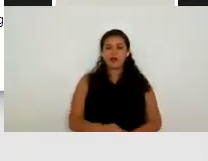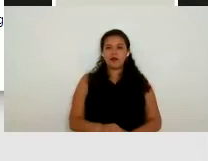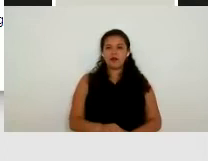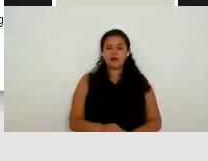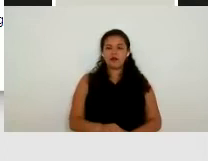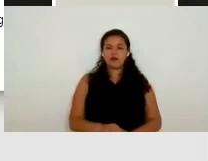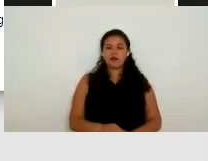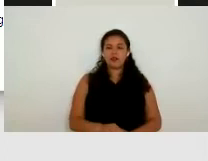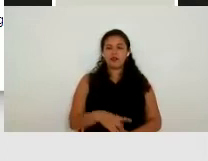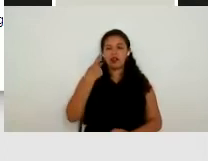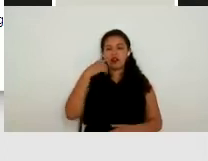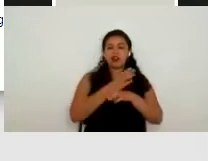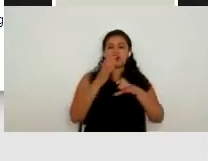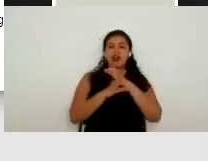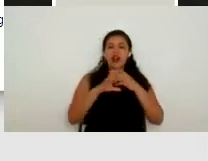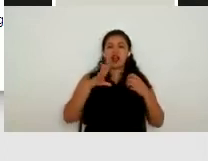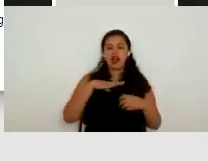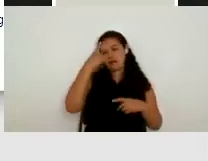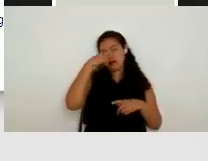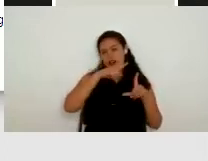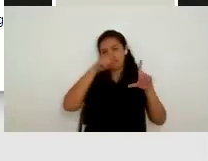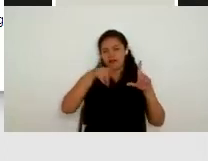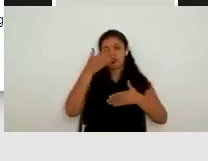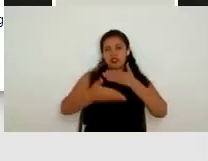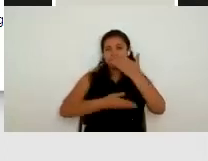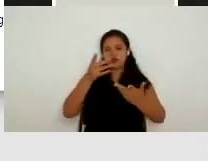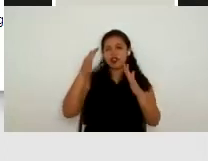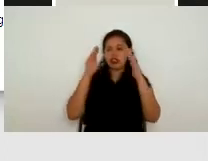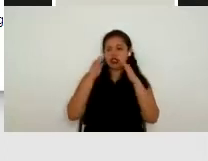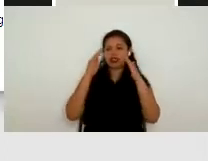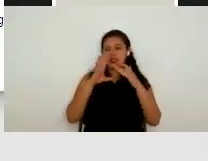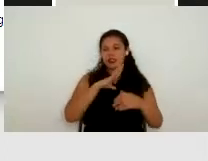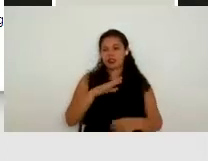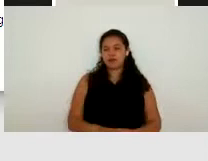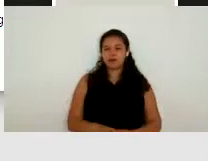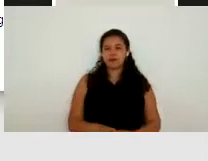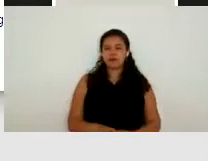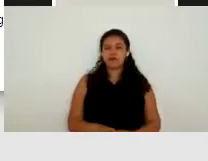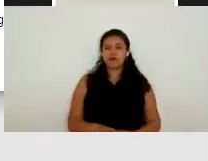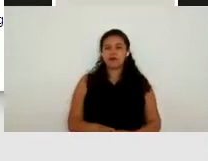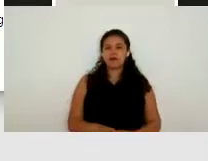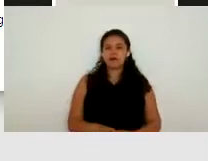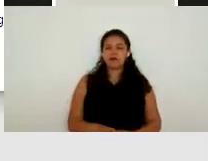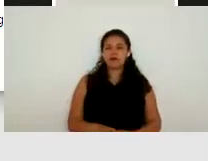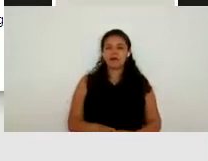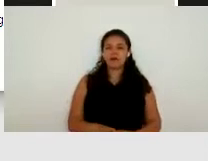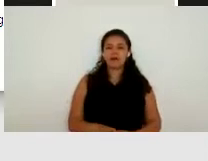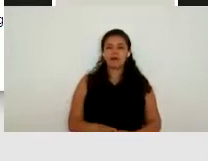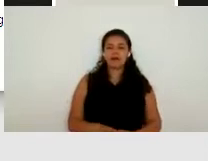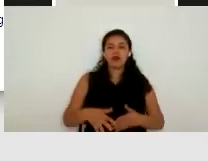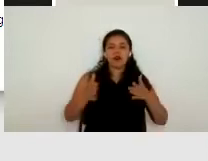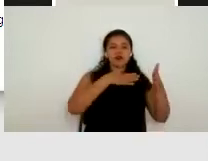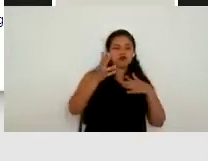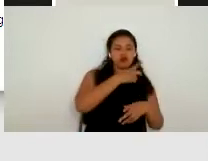otros elementos características y servicios en la vivienda si tiene cocina independiente si tiene años y